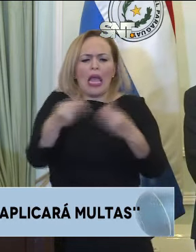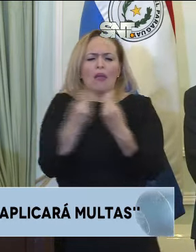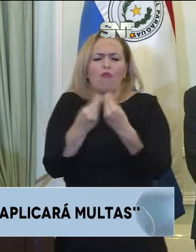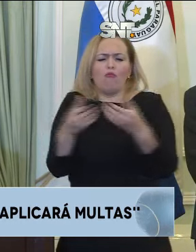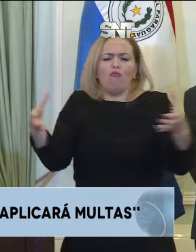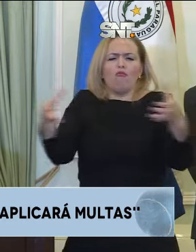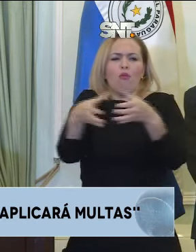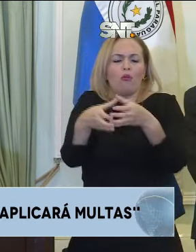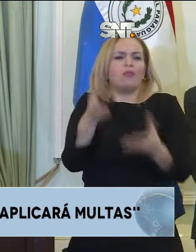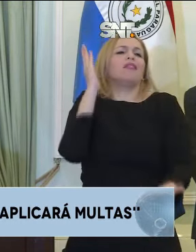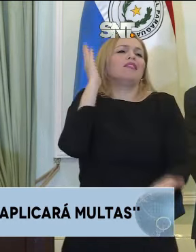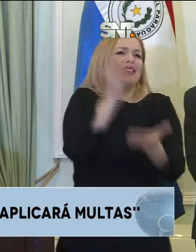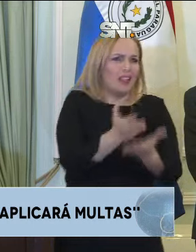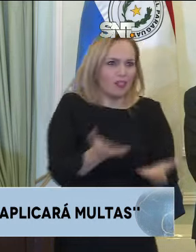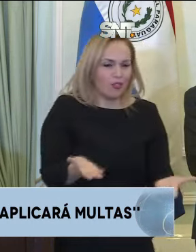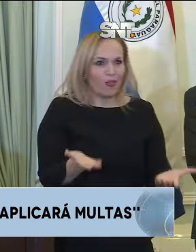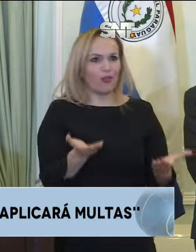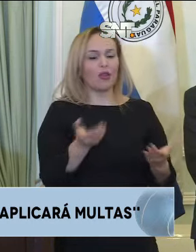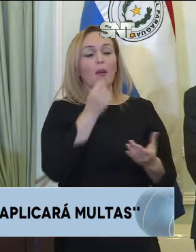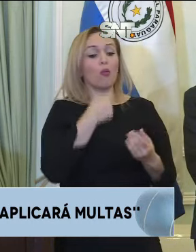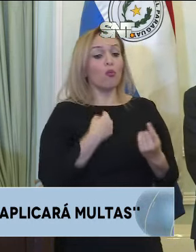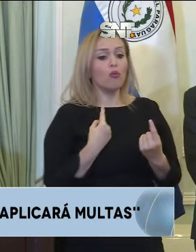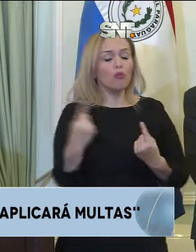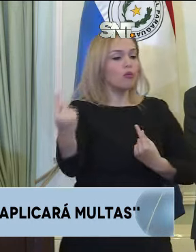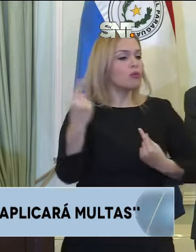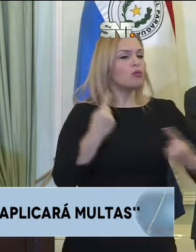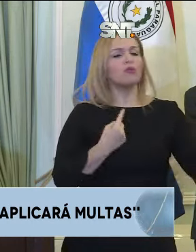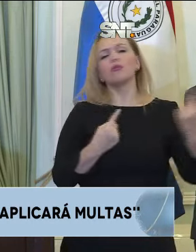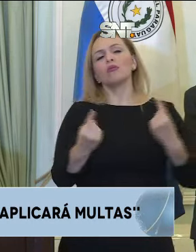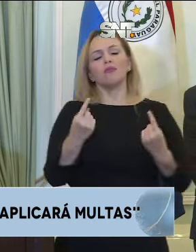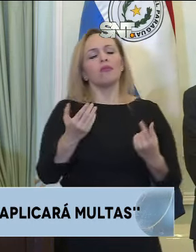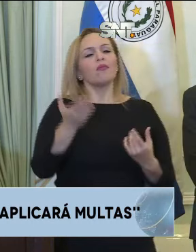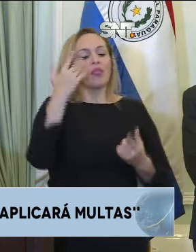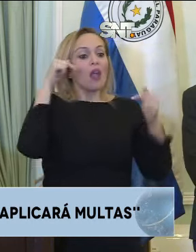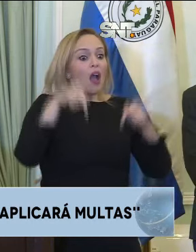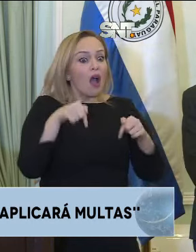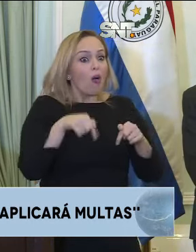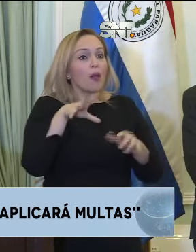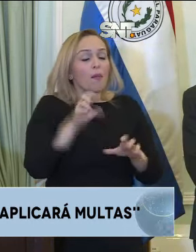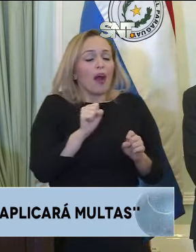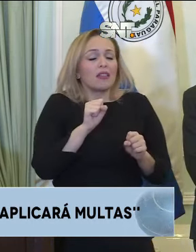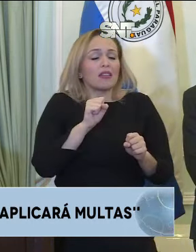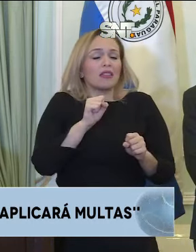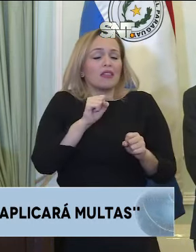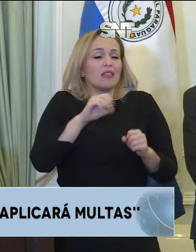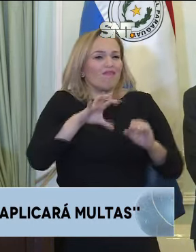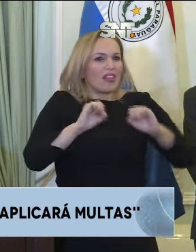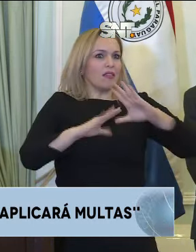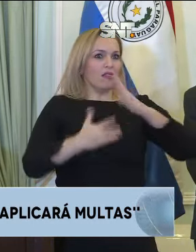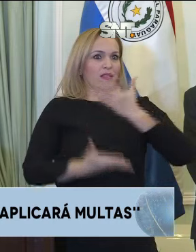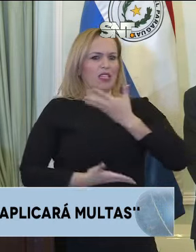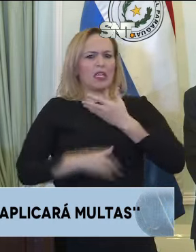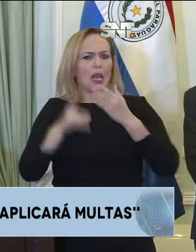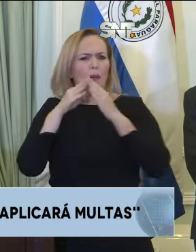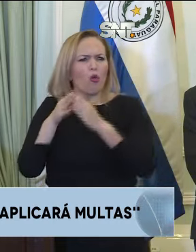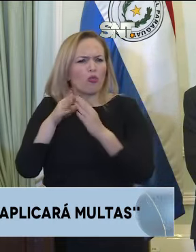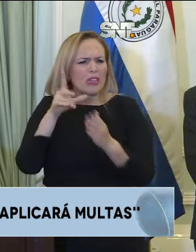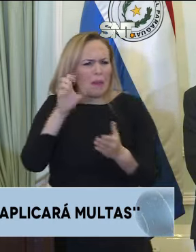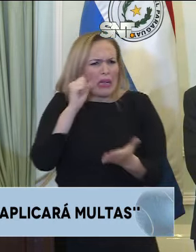vamos a ser un poco más firmes con ello. Antes éramos duros. Ahora vamos a ser durísimos. ¿Y qué significa ser durísimos?